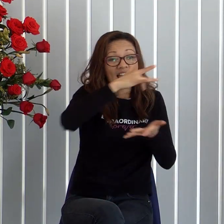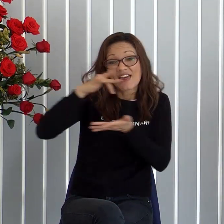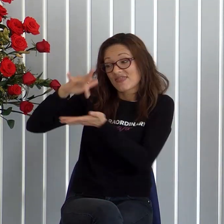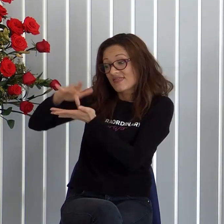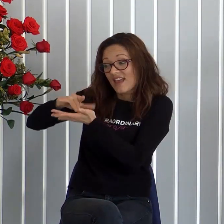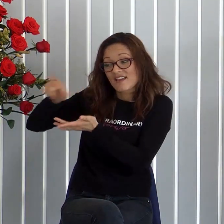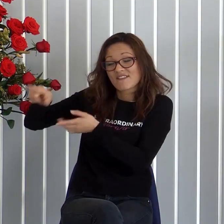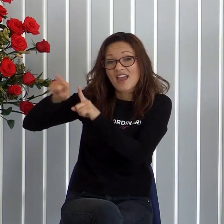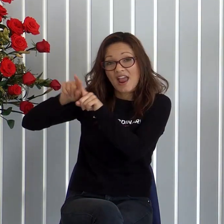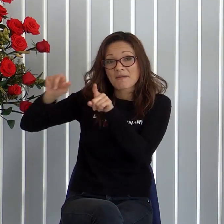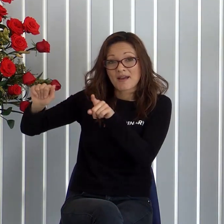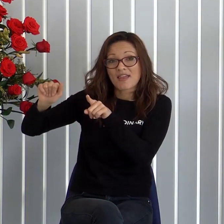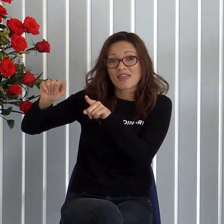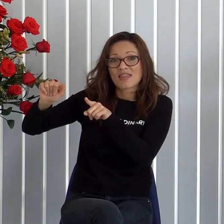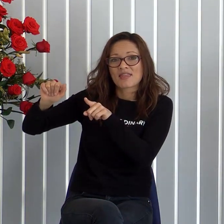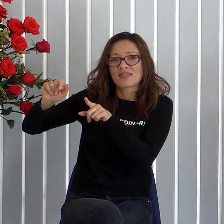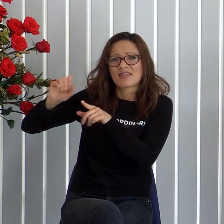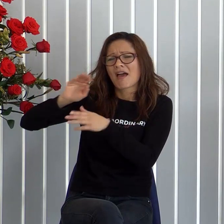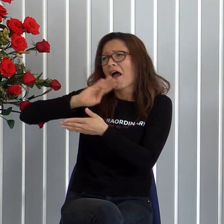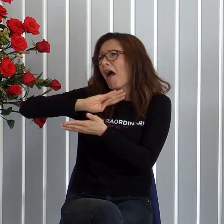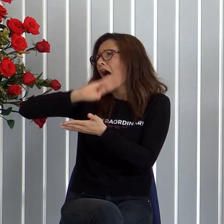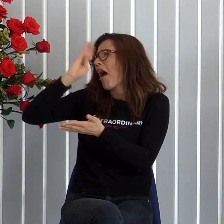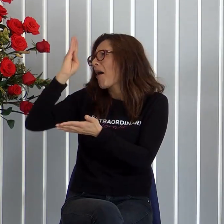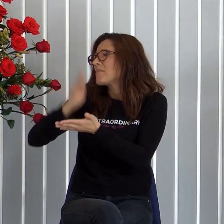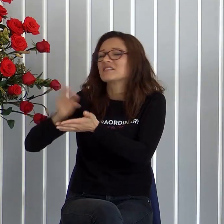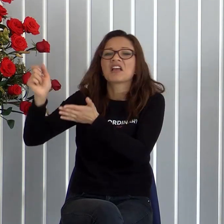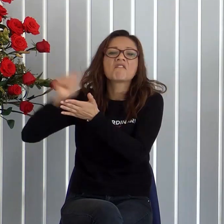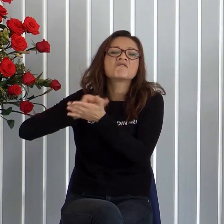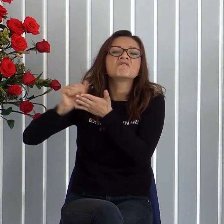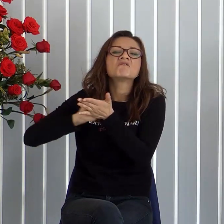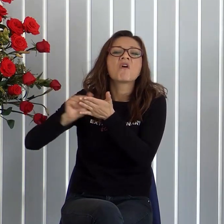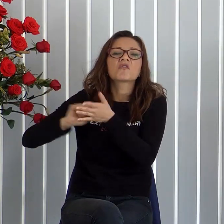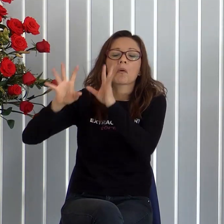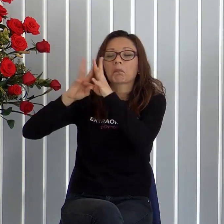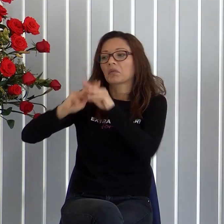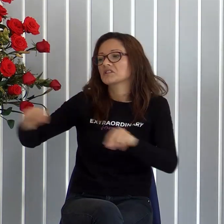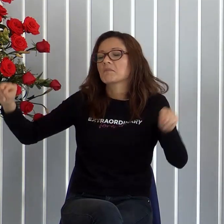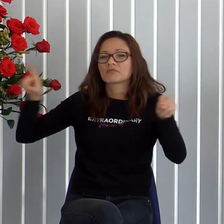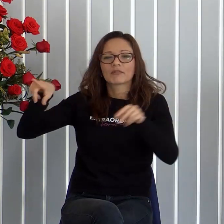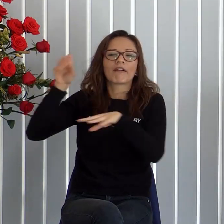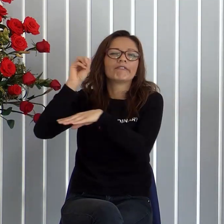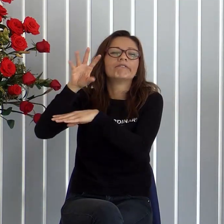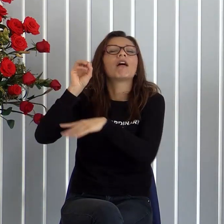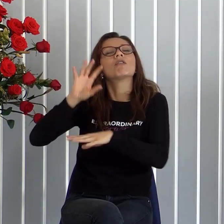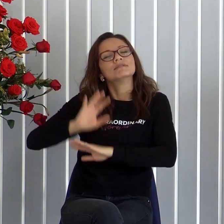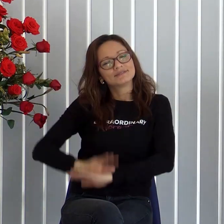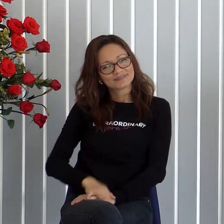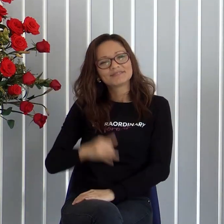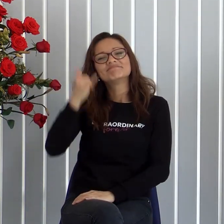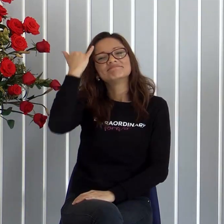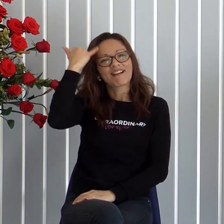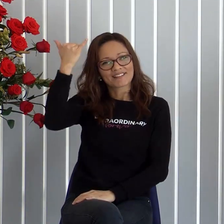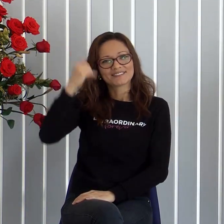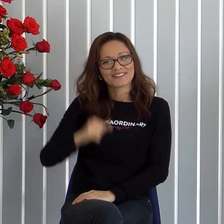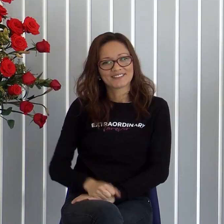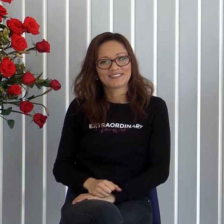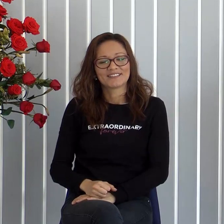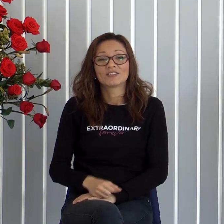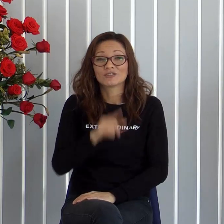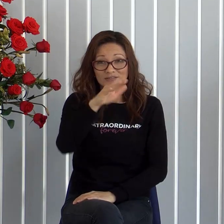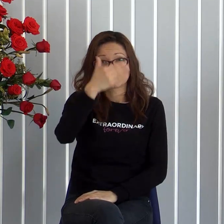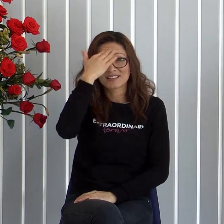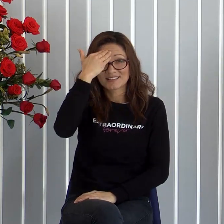hermana jamás, porque se borró, se desapareció, nadie puede. ¿Usted sabe por qué